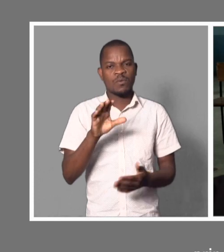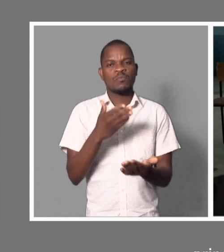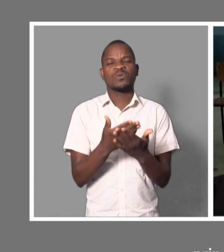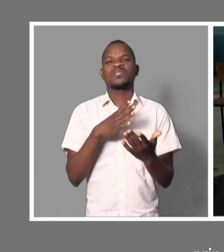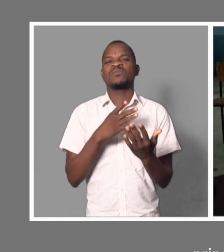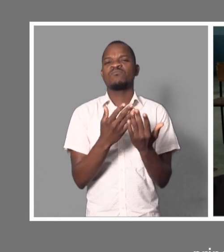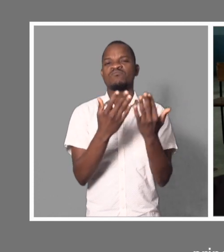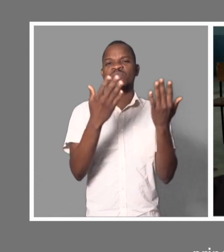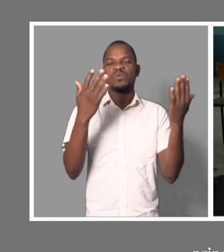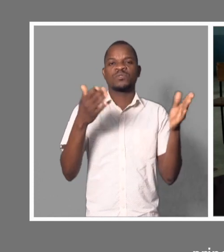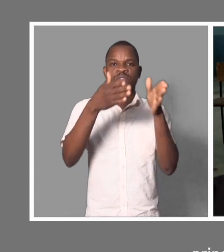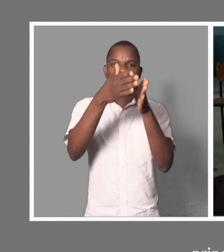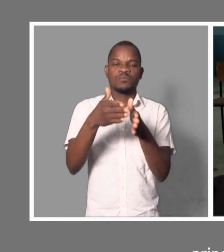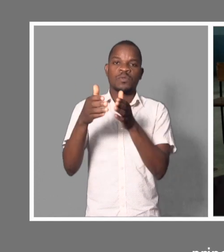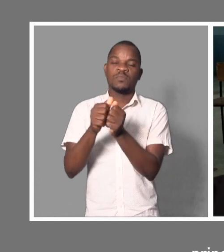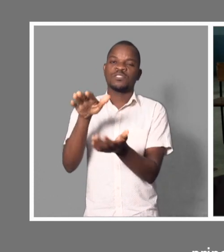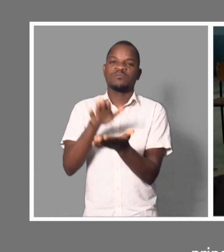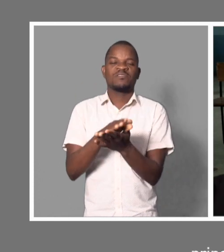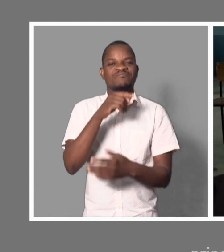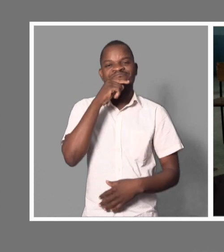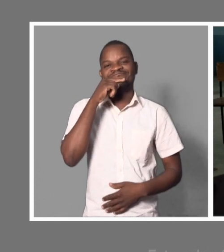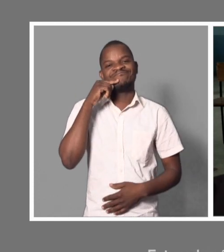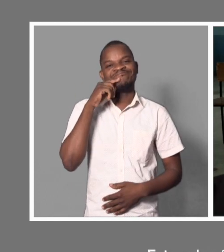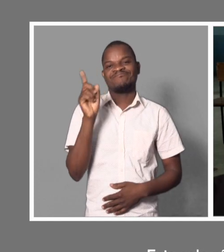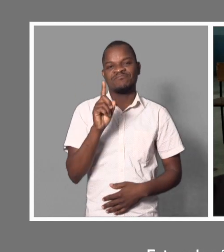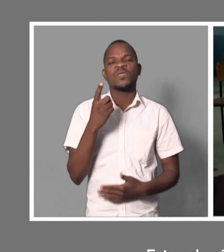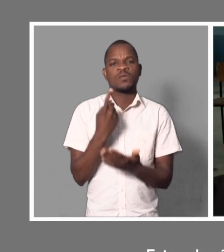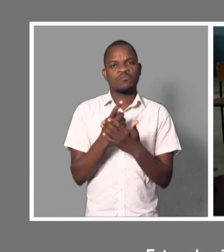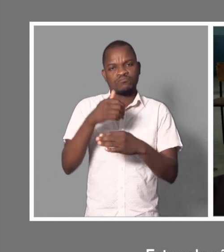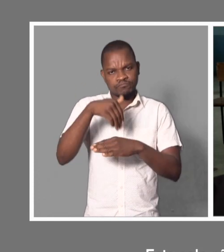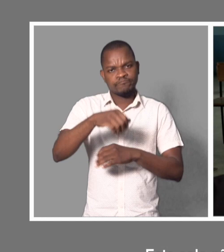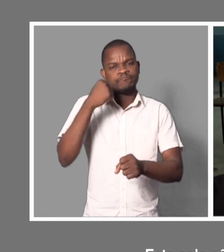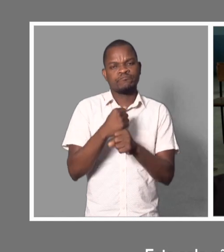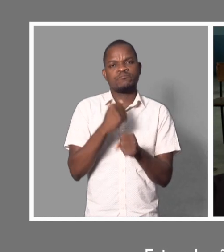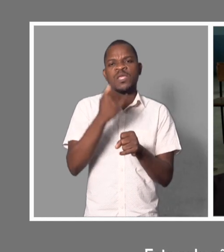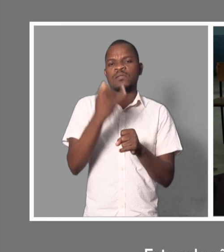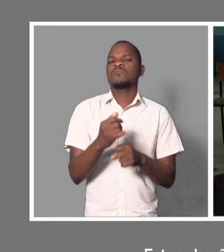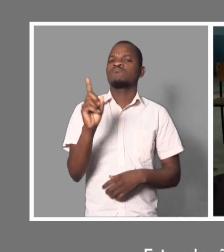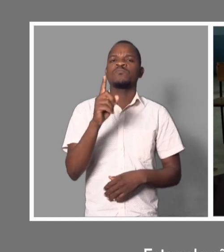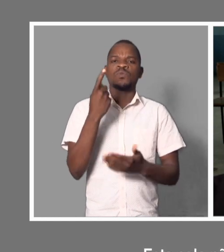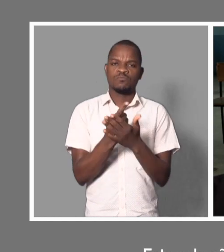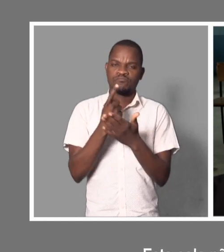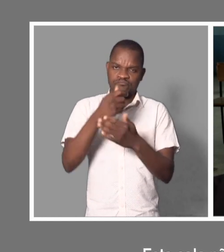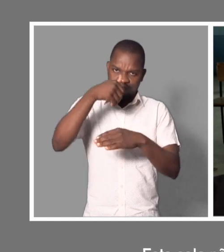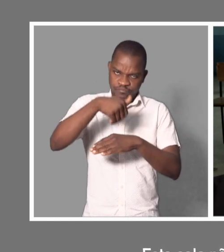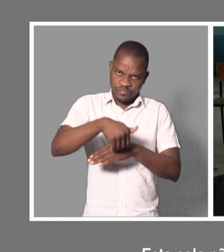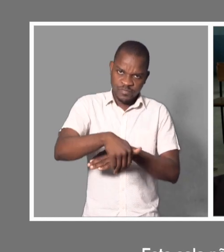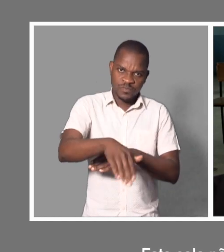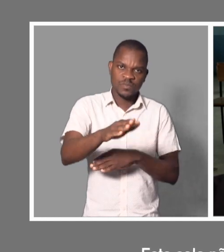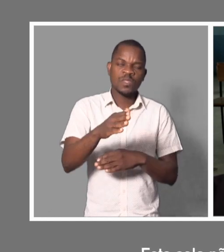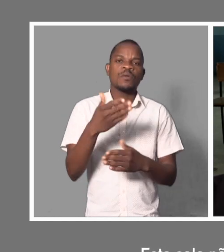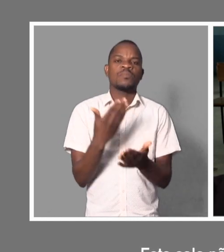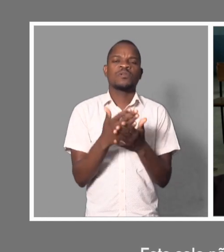Moamba, somos muitos, e essa sala não ia caber, mas tem que se trabalhar mais e não terminar mais aqui.